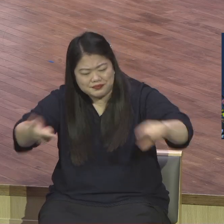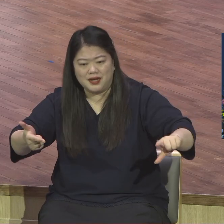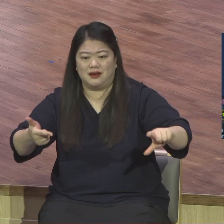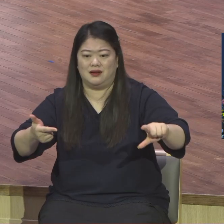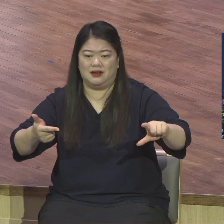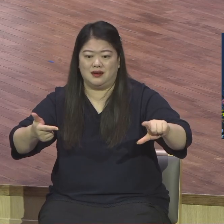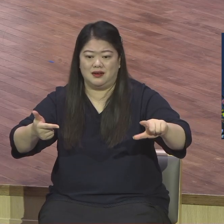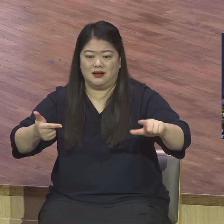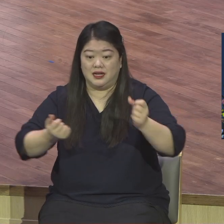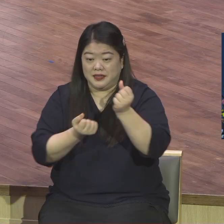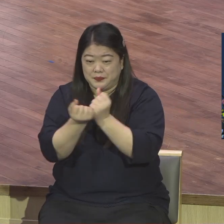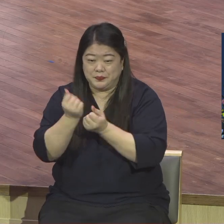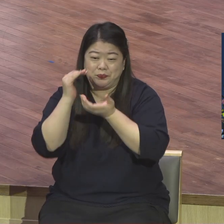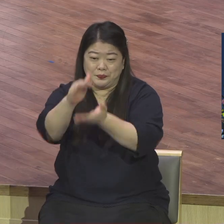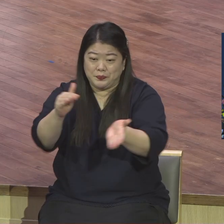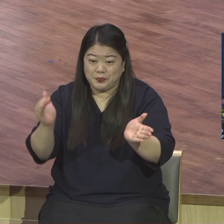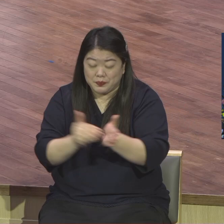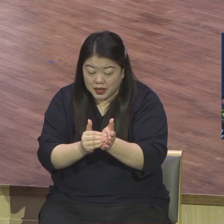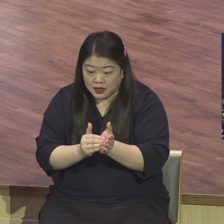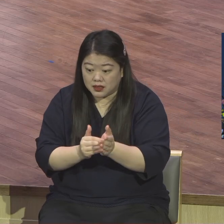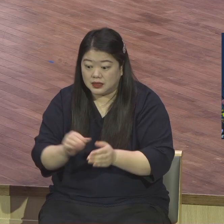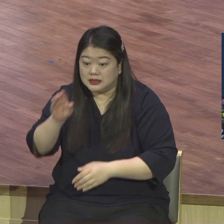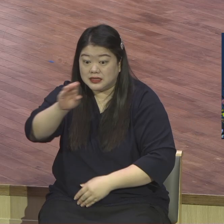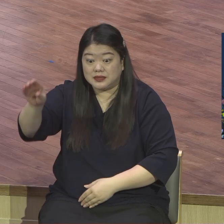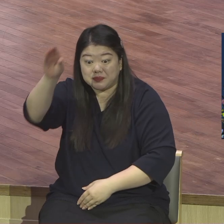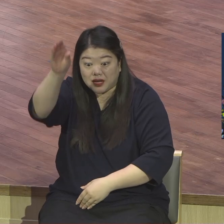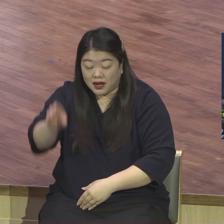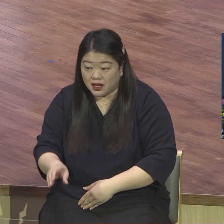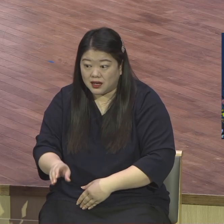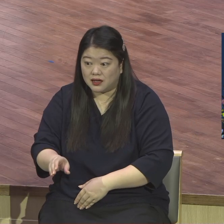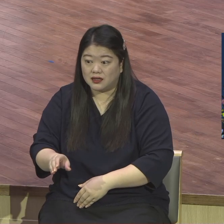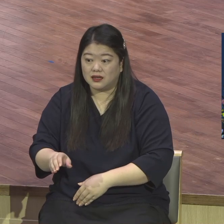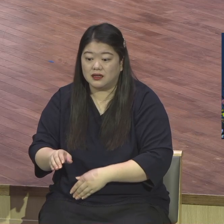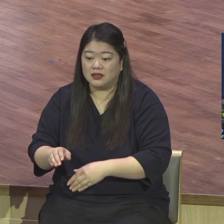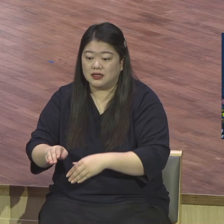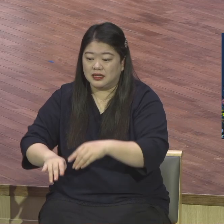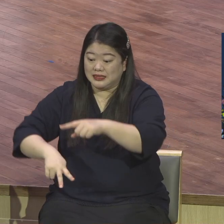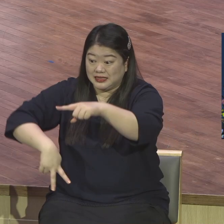예수가 뭐 십자 달려 죽고 믿음 다 끝났다. 웃기지 마라.